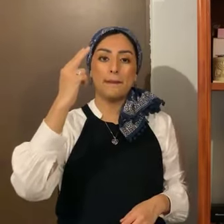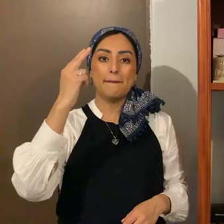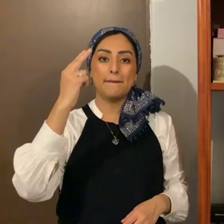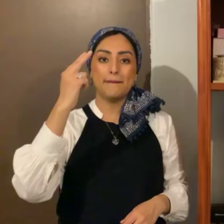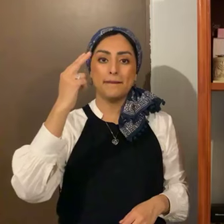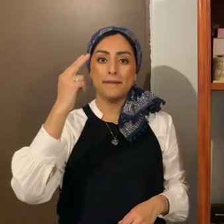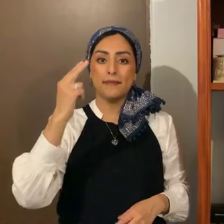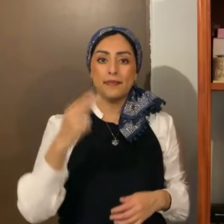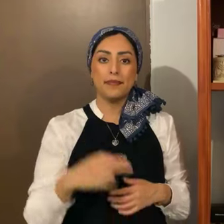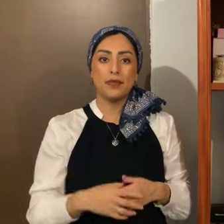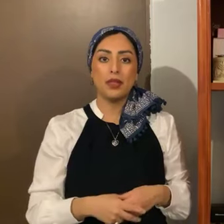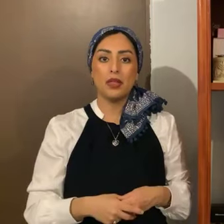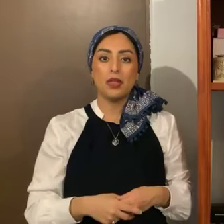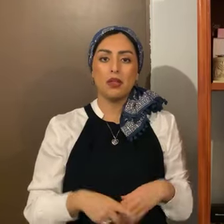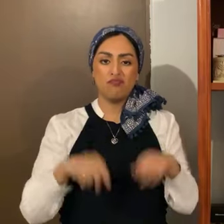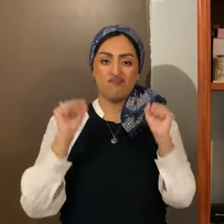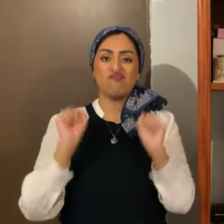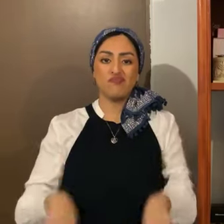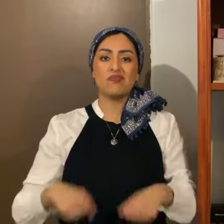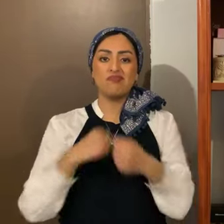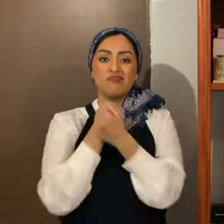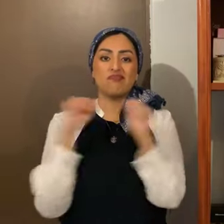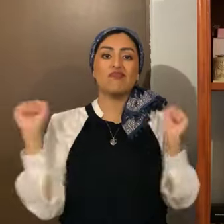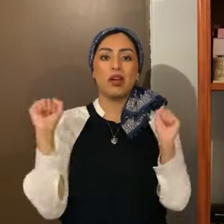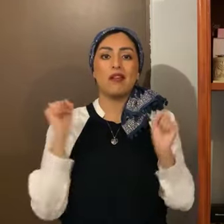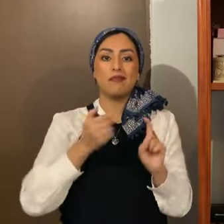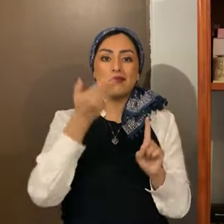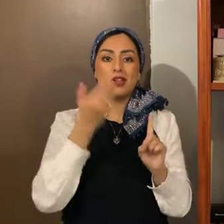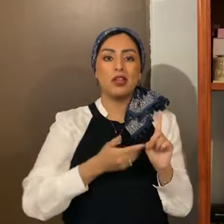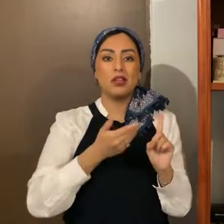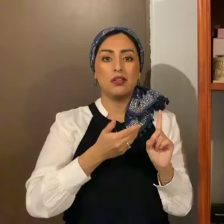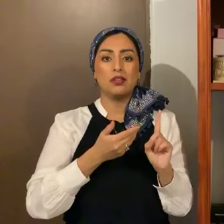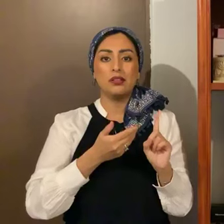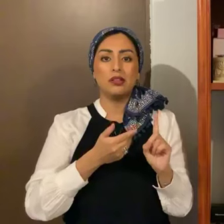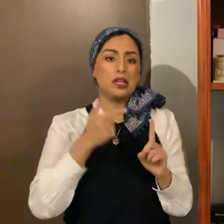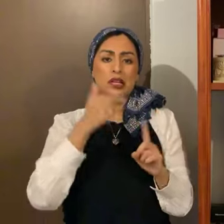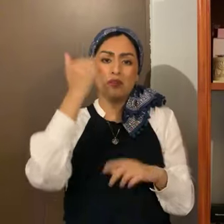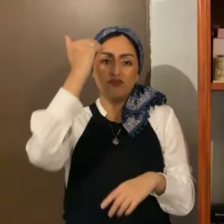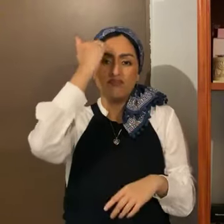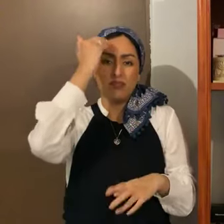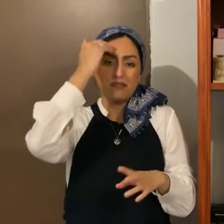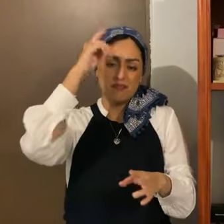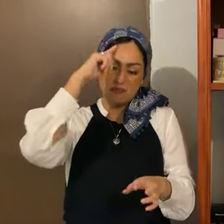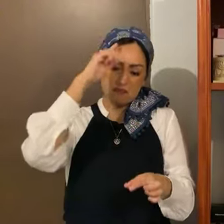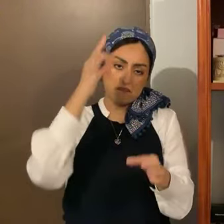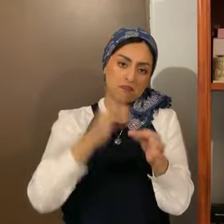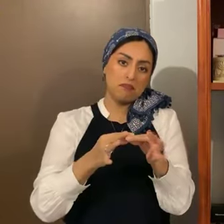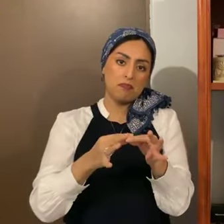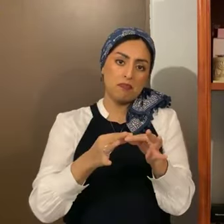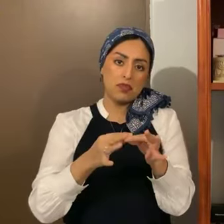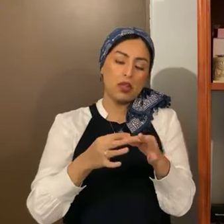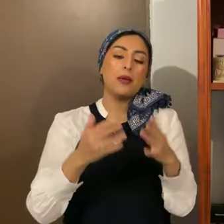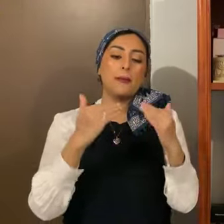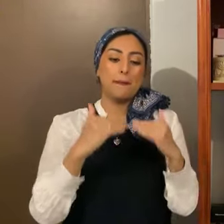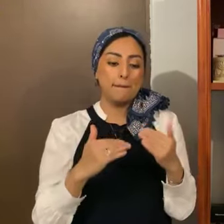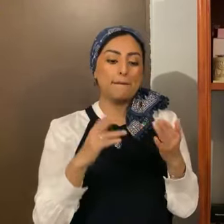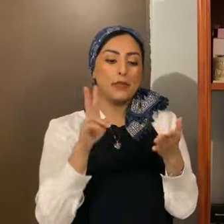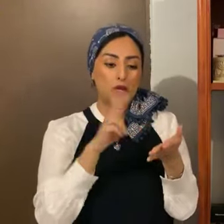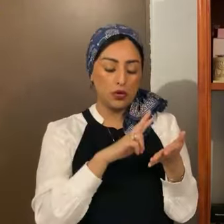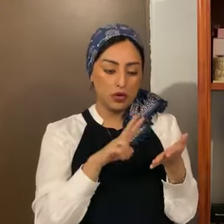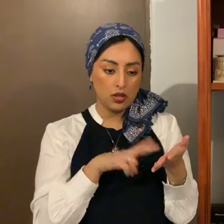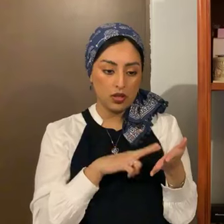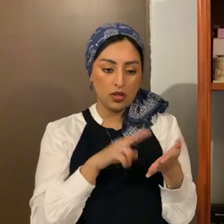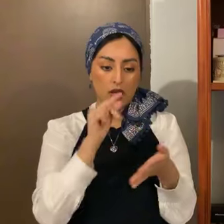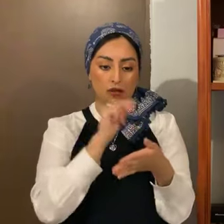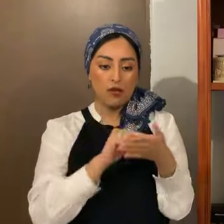sin ningún problema podría salvarlo. O sea, lo salvaría, tenía esa fe. Entonces vamos a leer